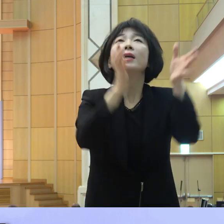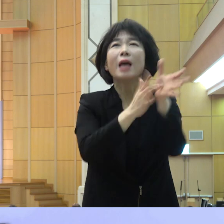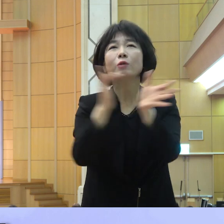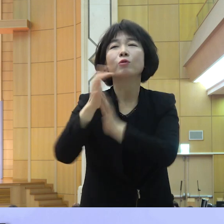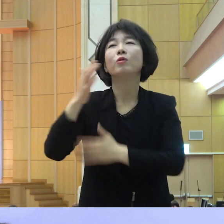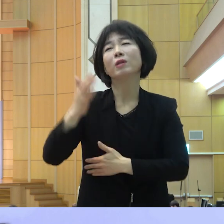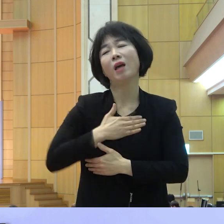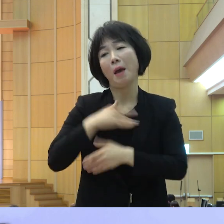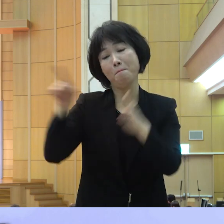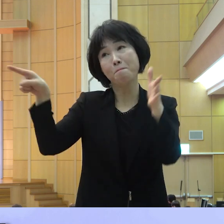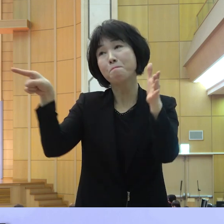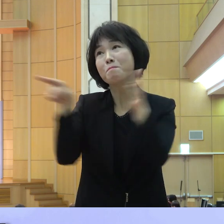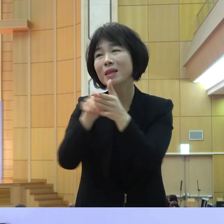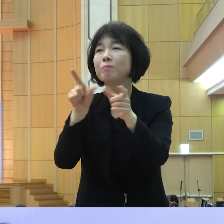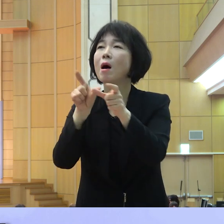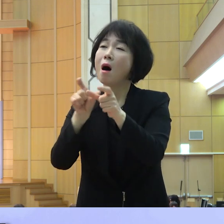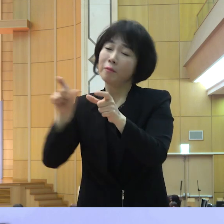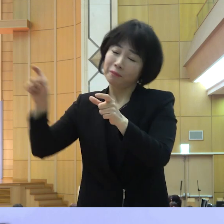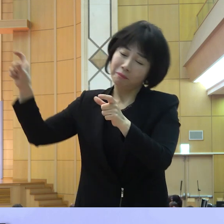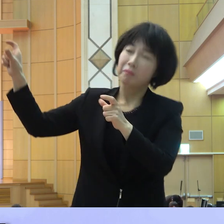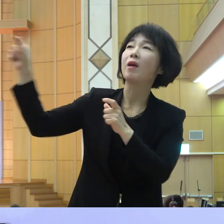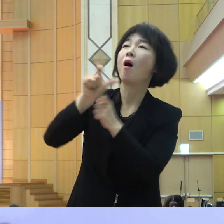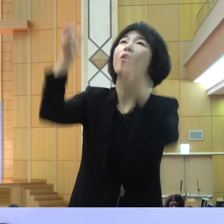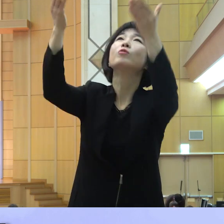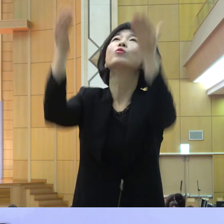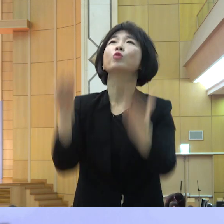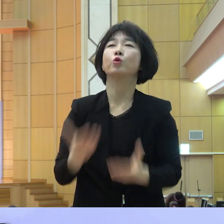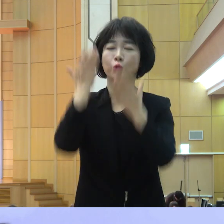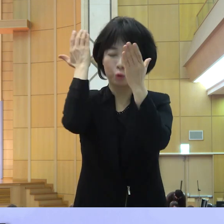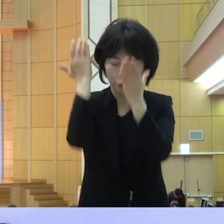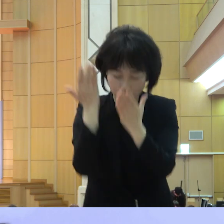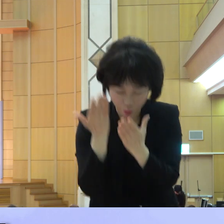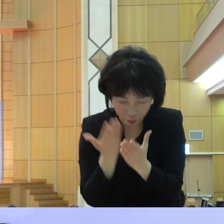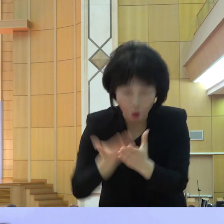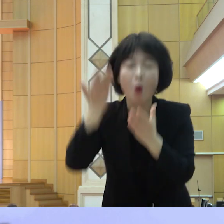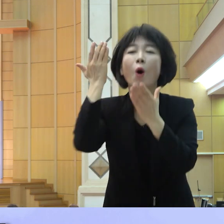귀한 예수 믿음 더욱